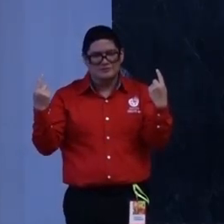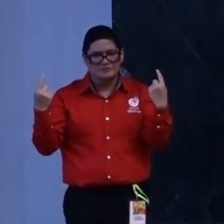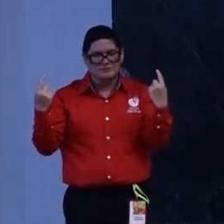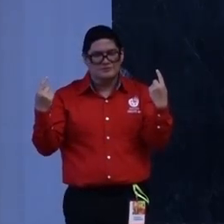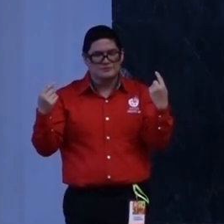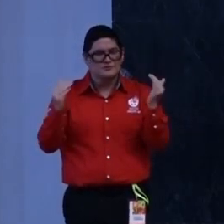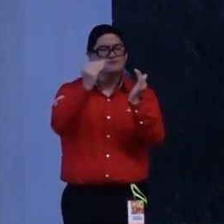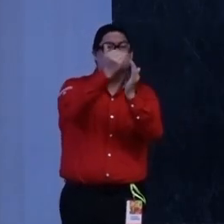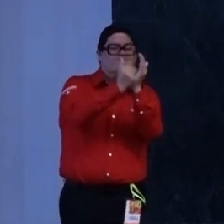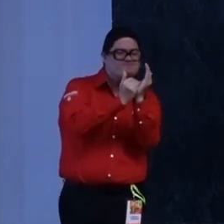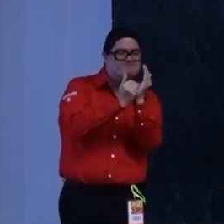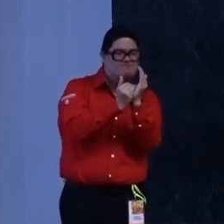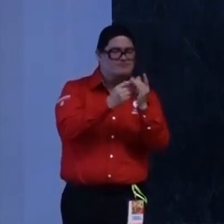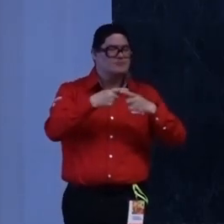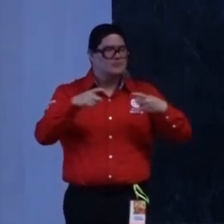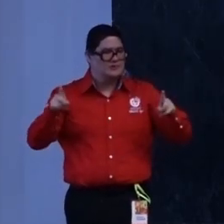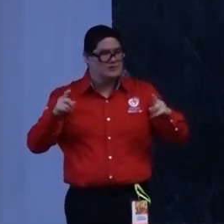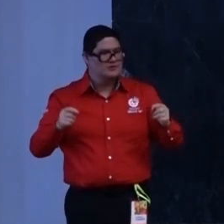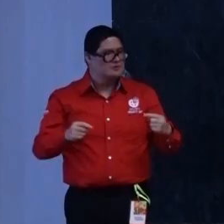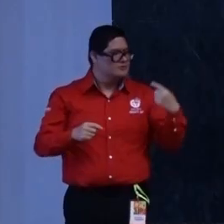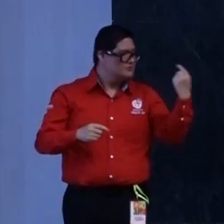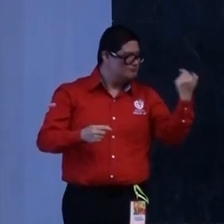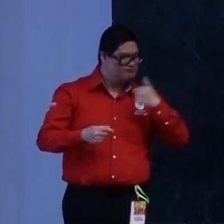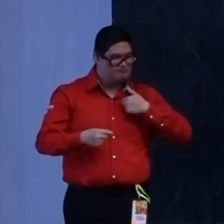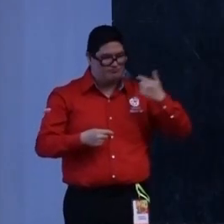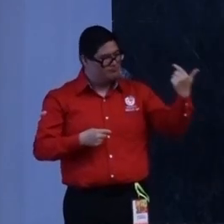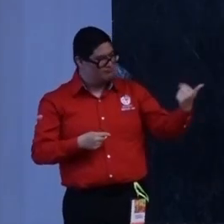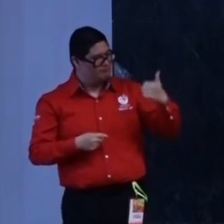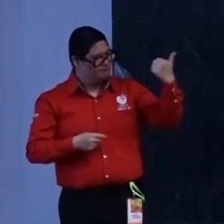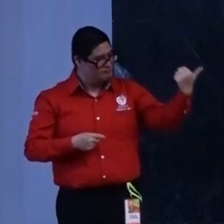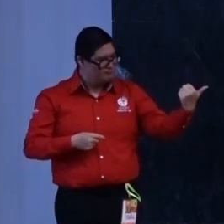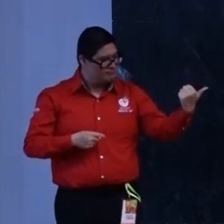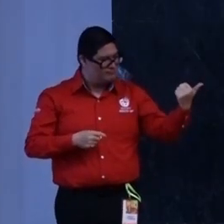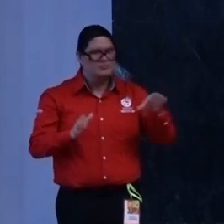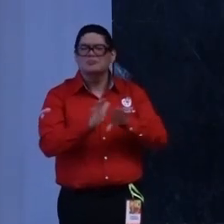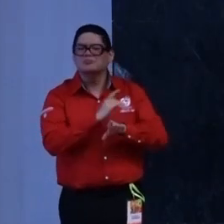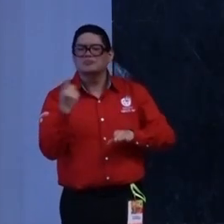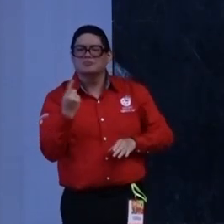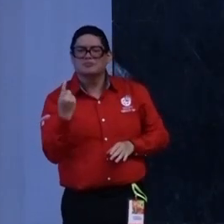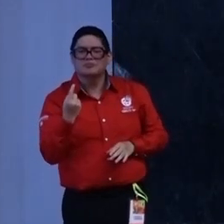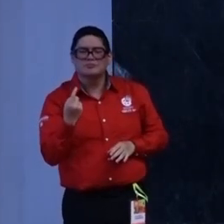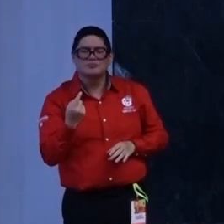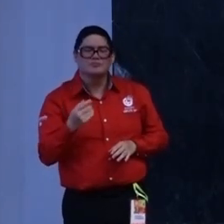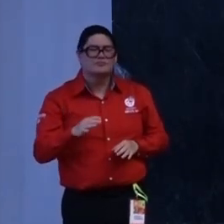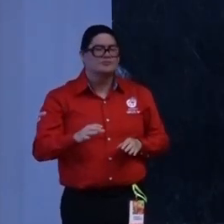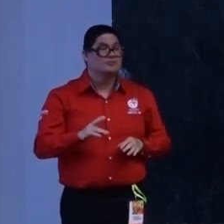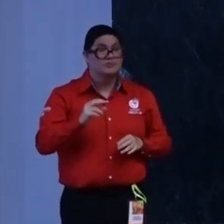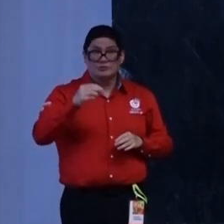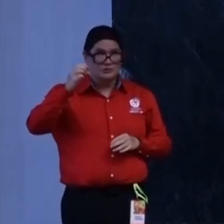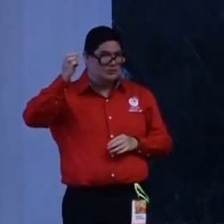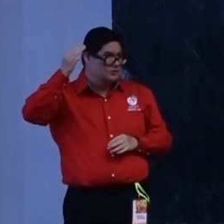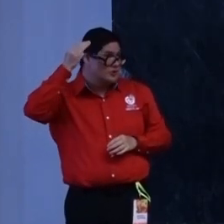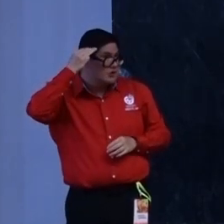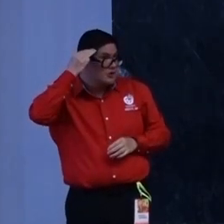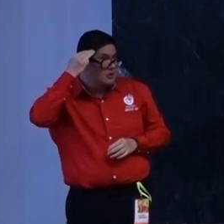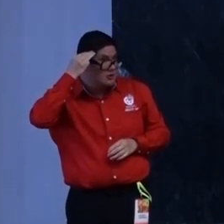son menos diferentes que entre yo y Pedro. ¿Por qué? Porque su cerebro funciona